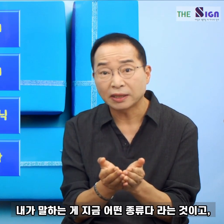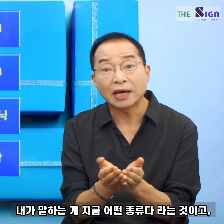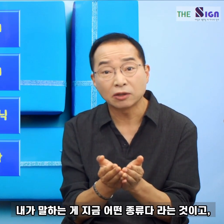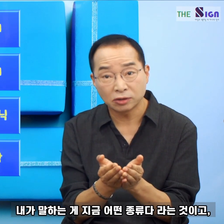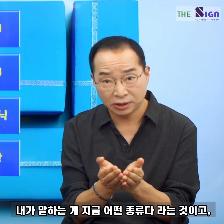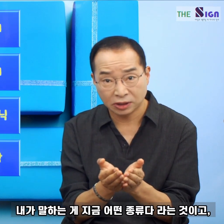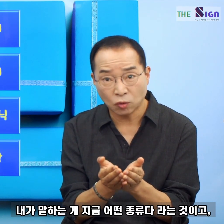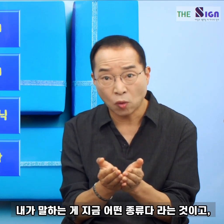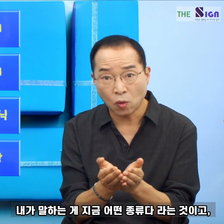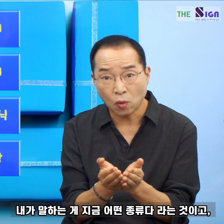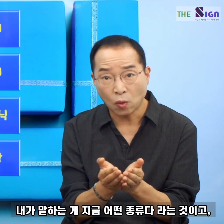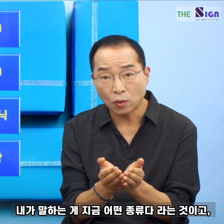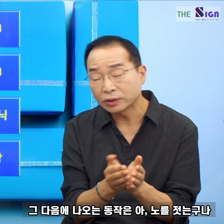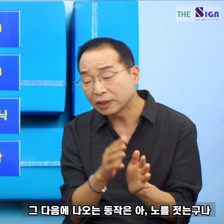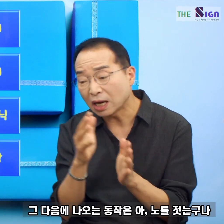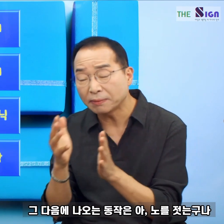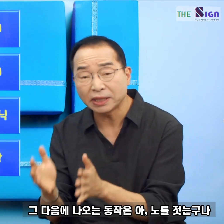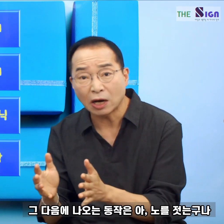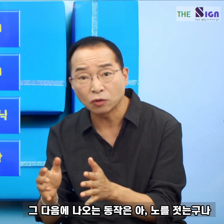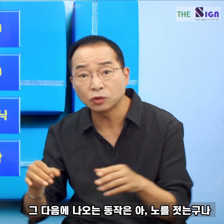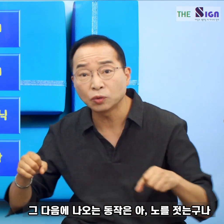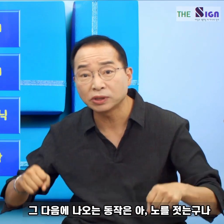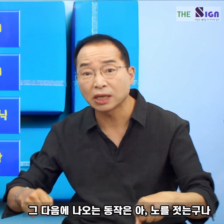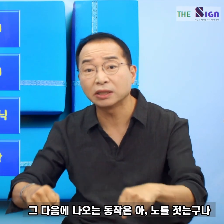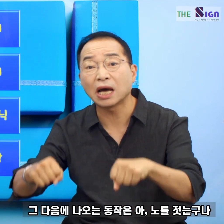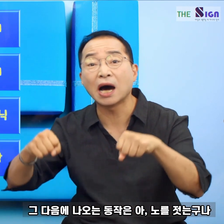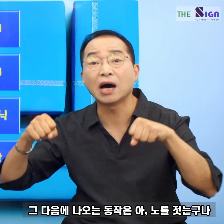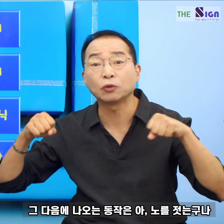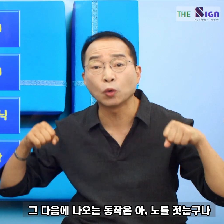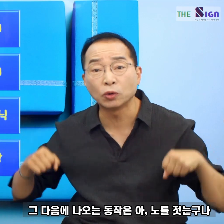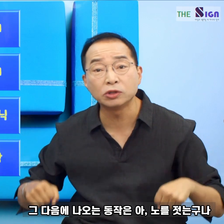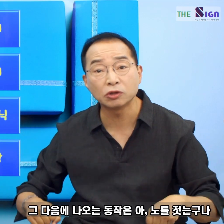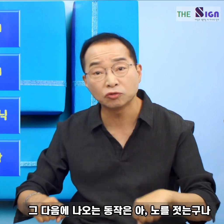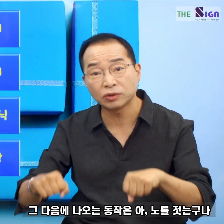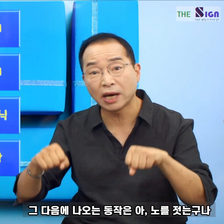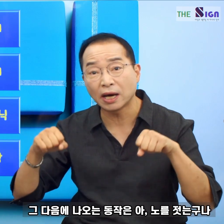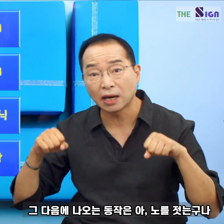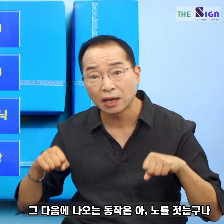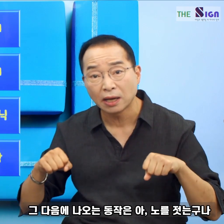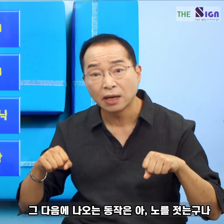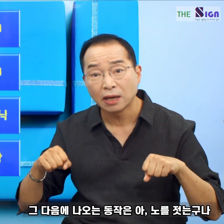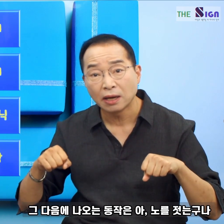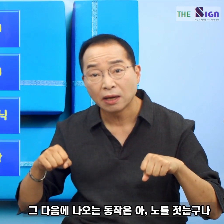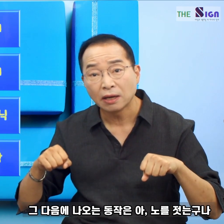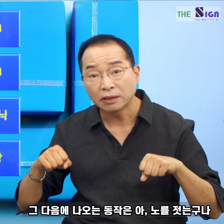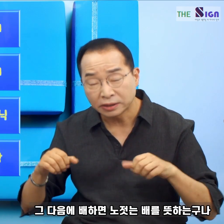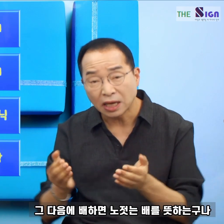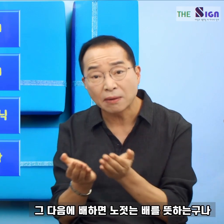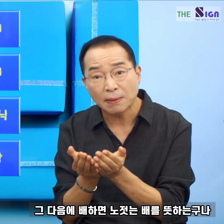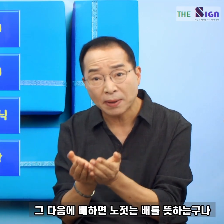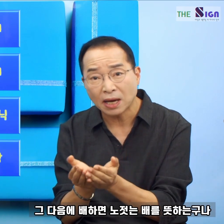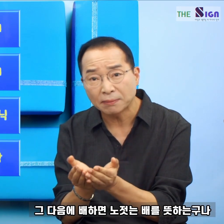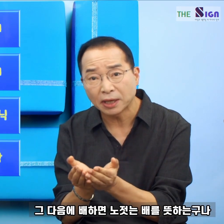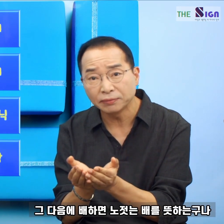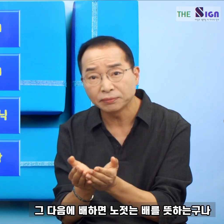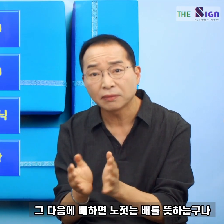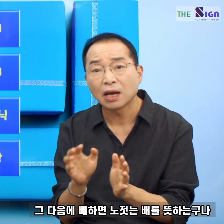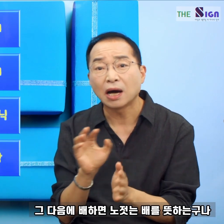라는 것이고 그 다음에 나오는 동작은 노를 젓는구나, 그 다음에 배하면